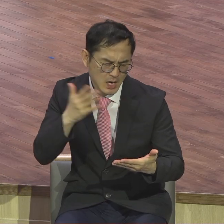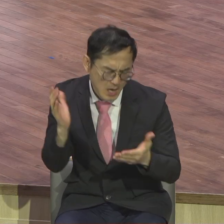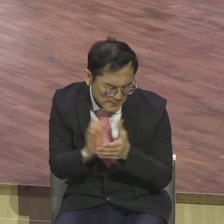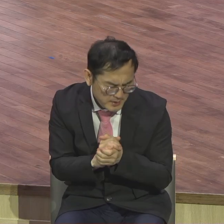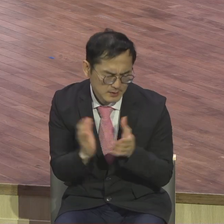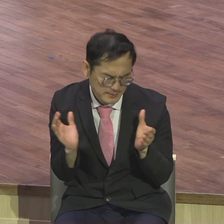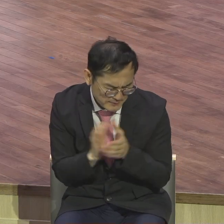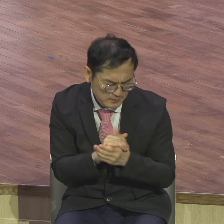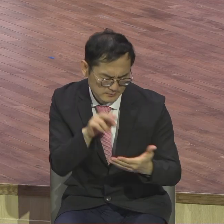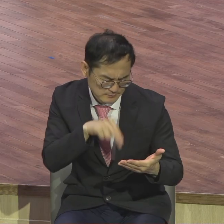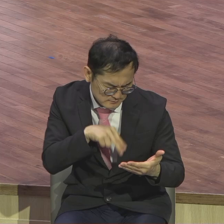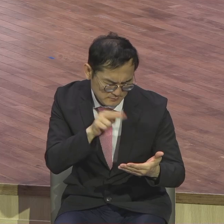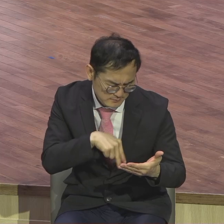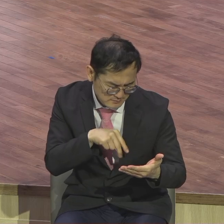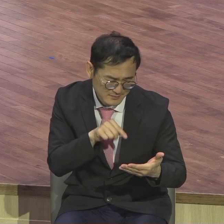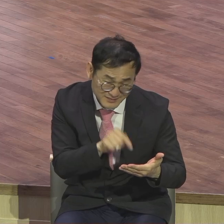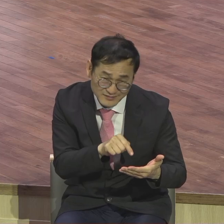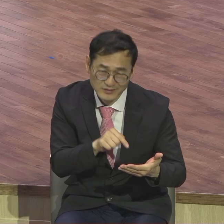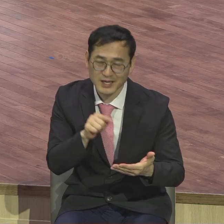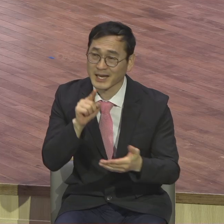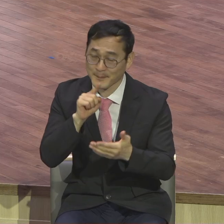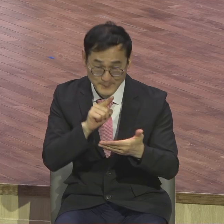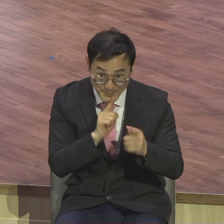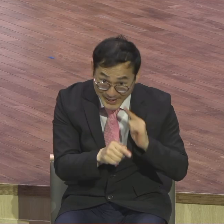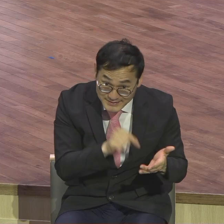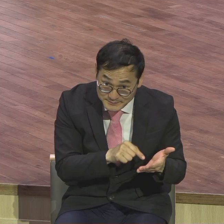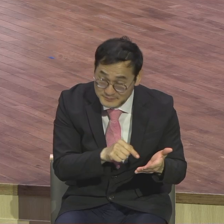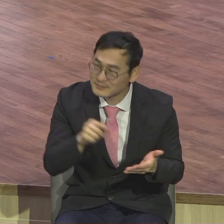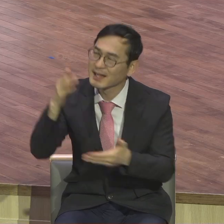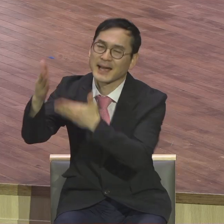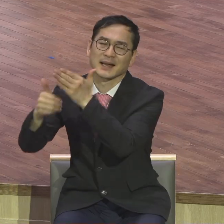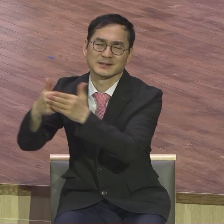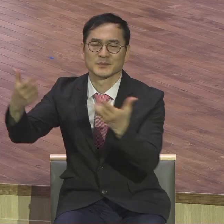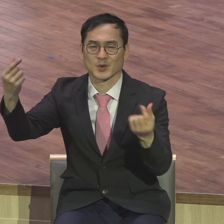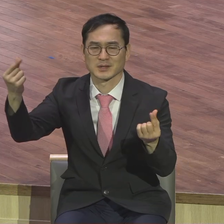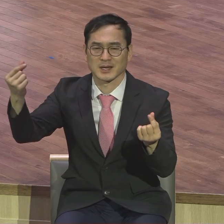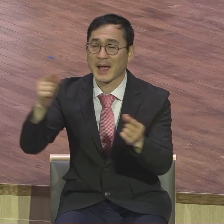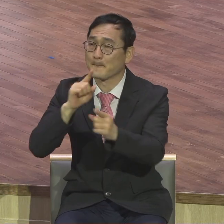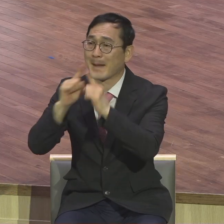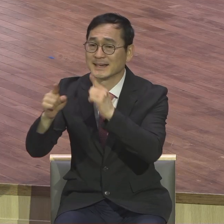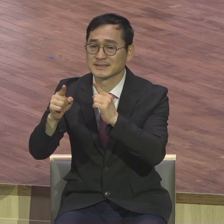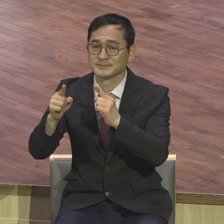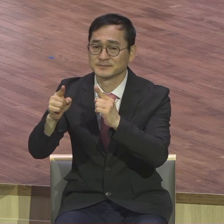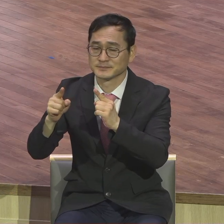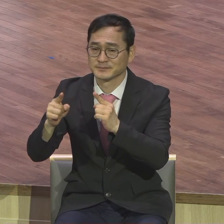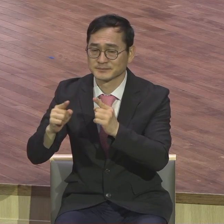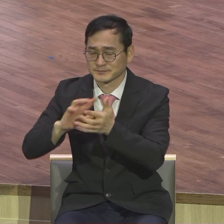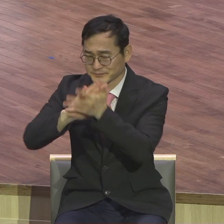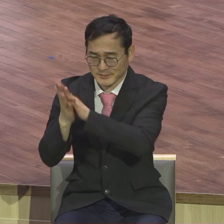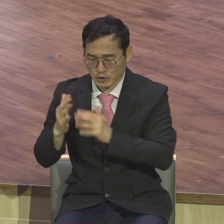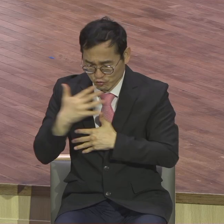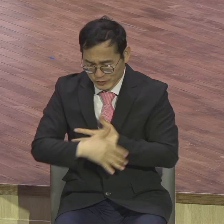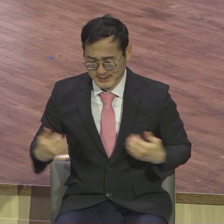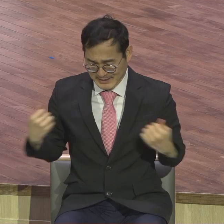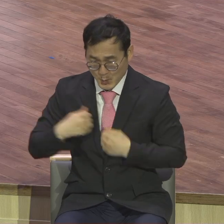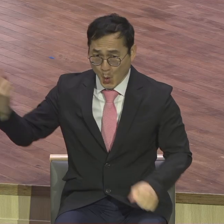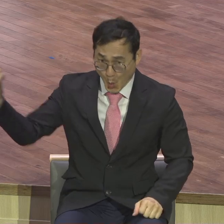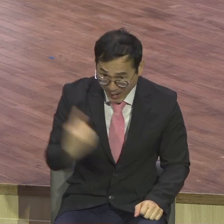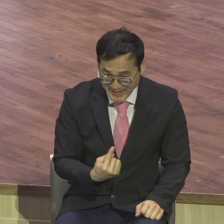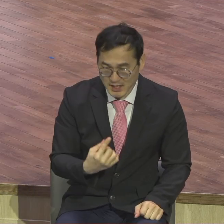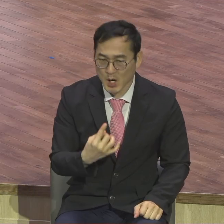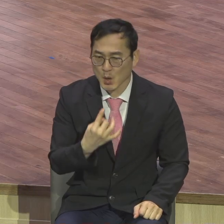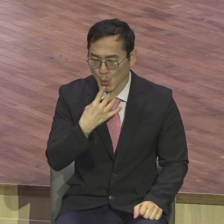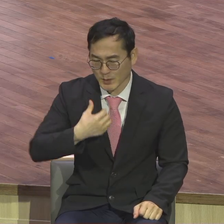말씀이 하나님이라고. 아멘. 말씀이 육신이 되어 우리 가운데가 지금 독신적 영광이고 하나님의 은혜와 진리가